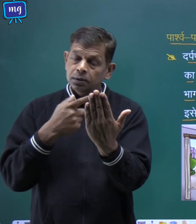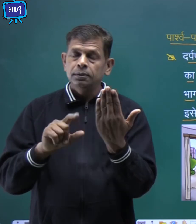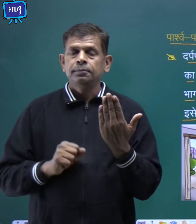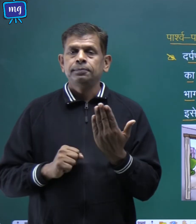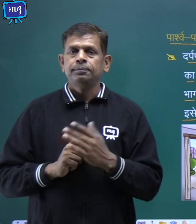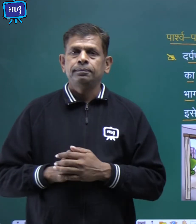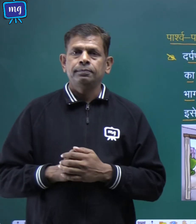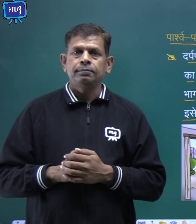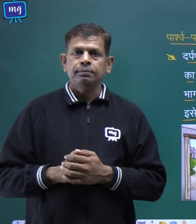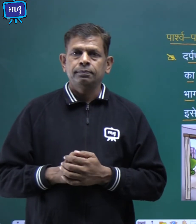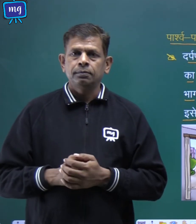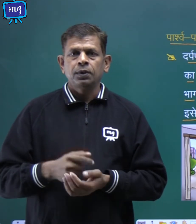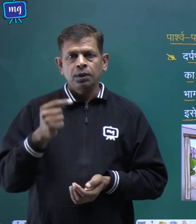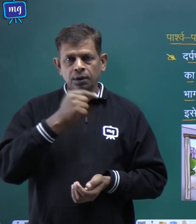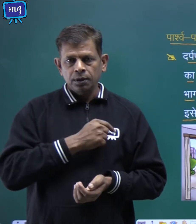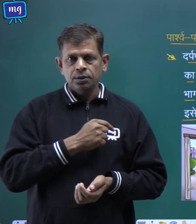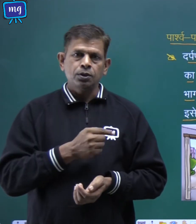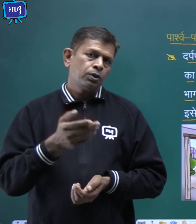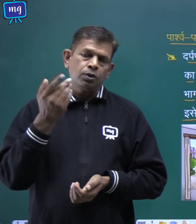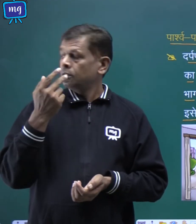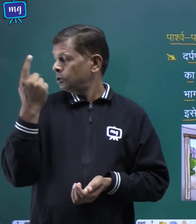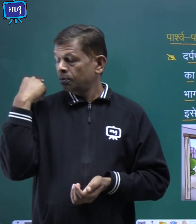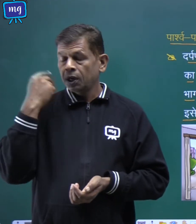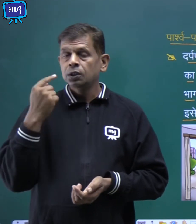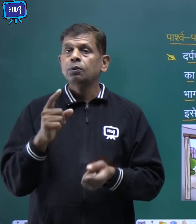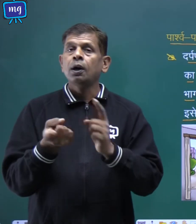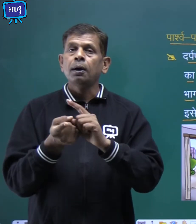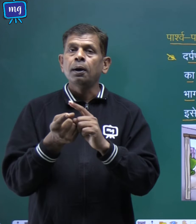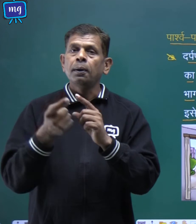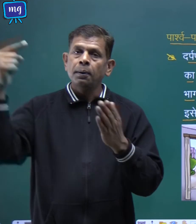है। तो इसे हम पार्श्व परिवर्तन